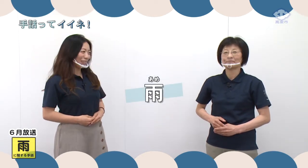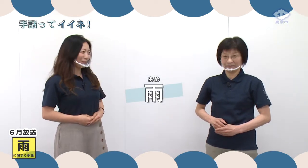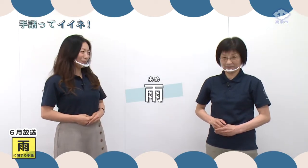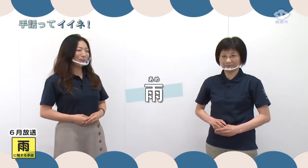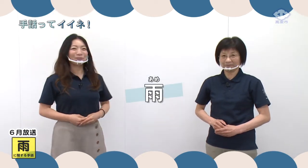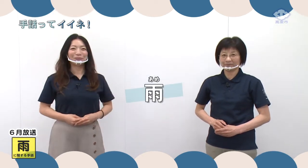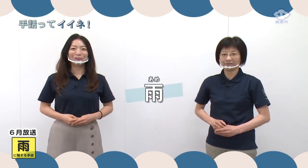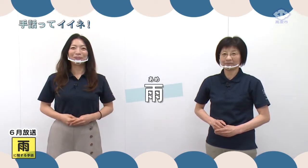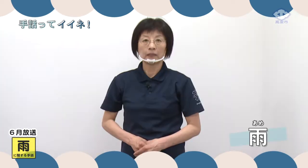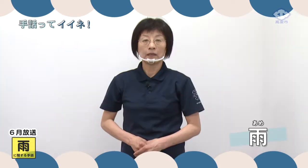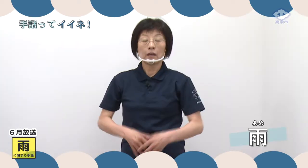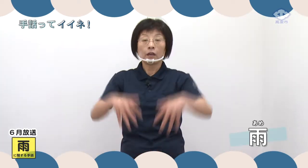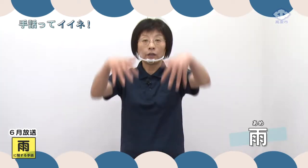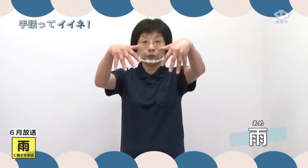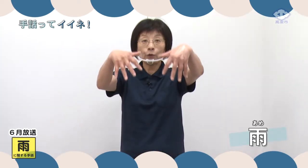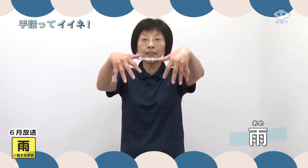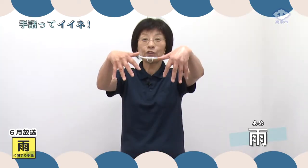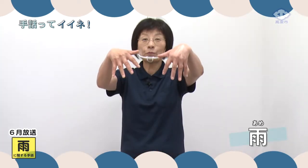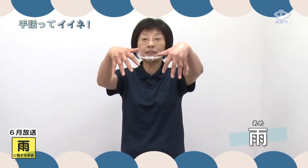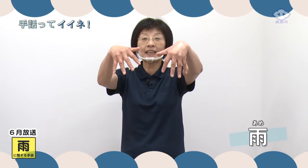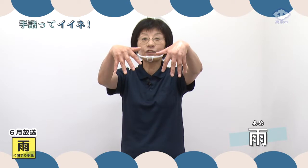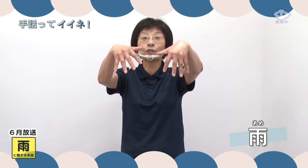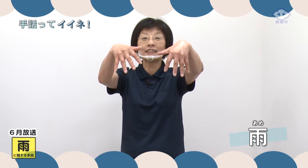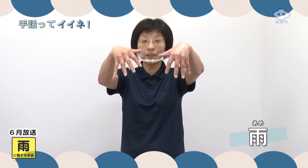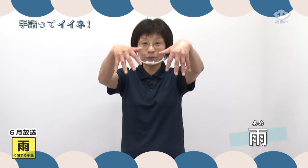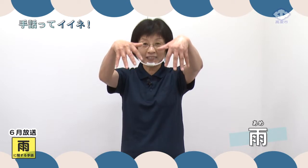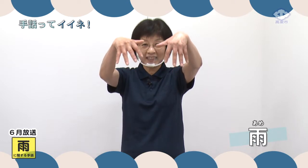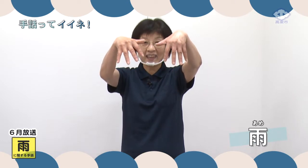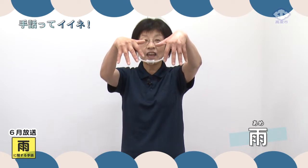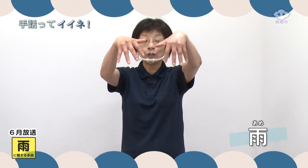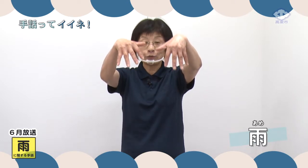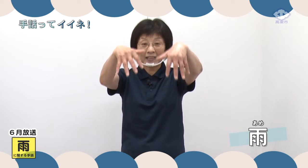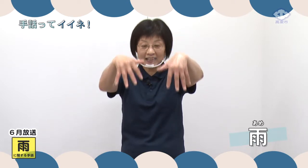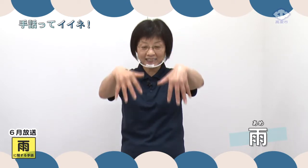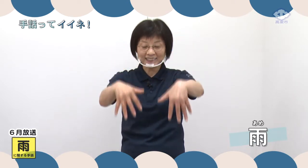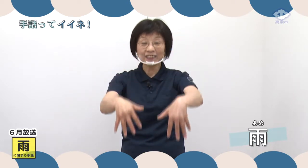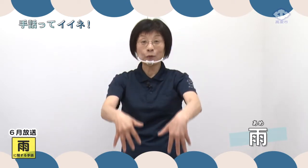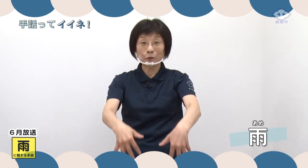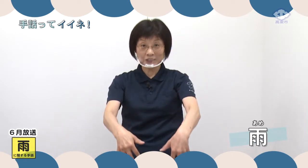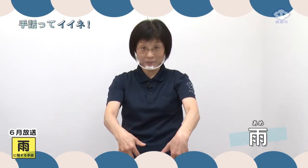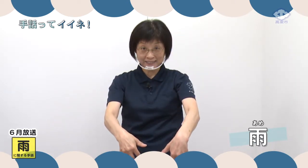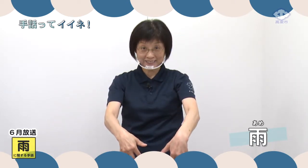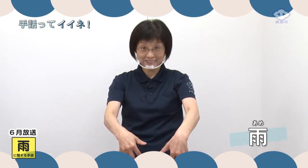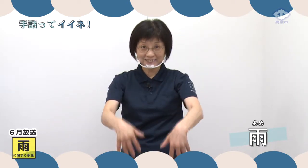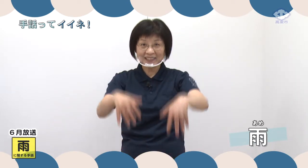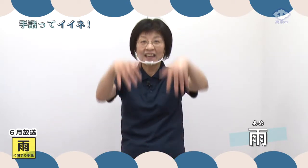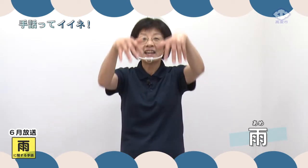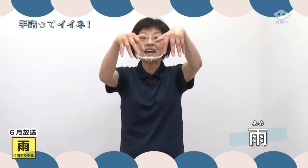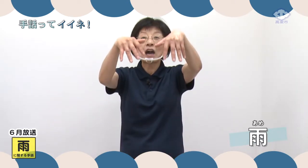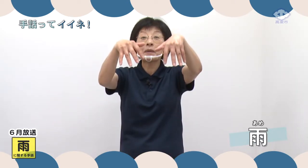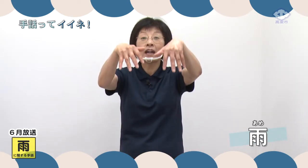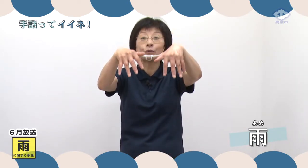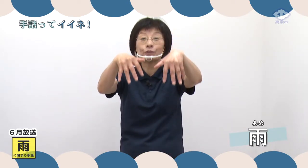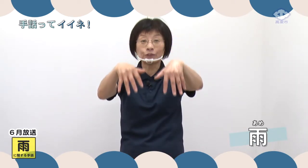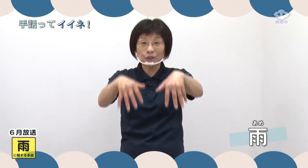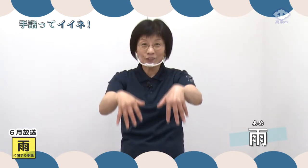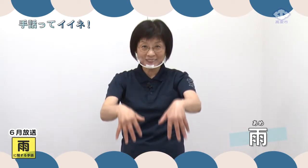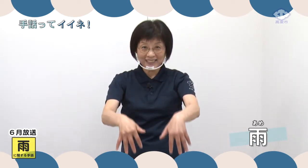か。 両手の指先を下に向けて上から下に下ろします。雨が降る様子です